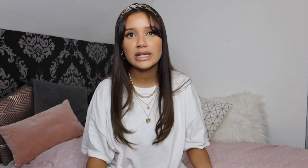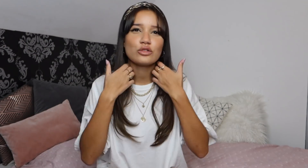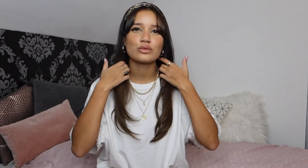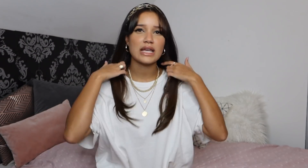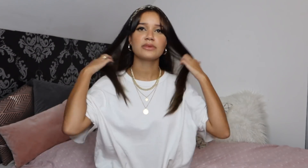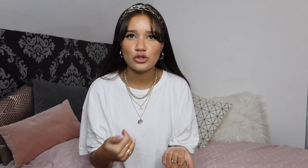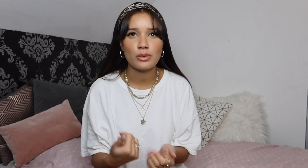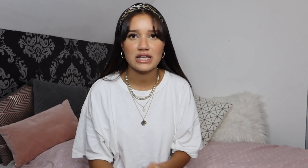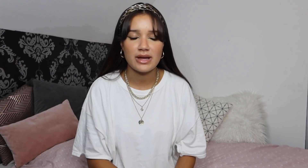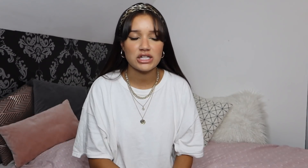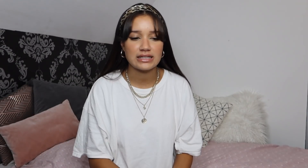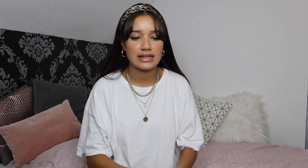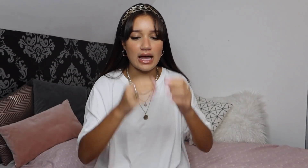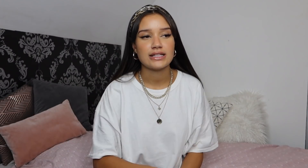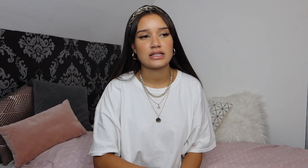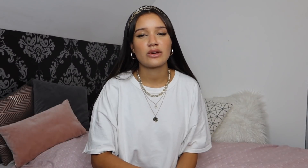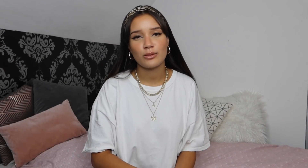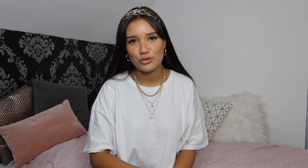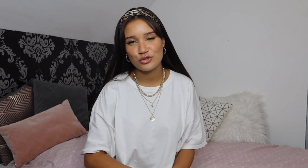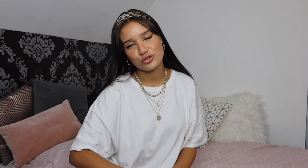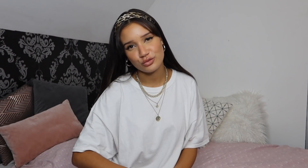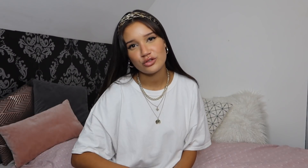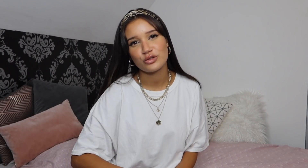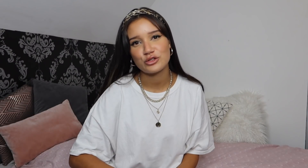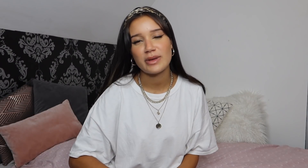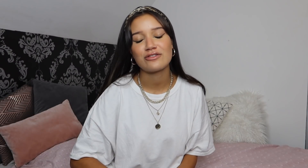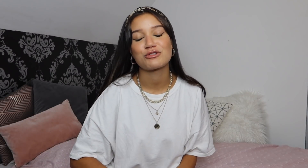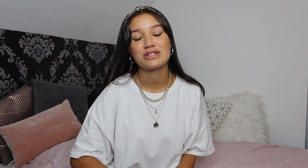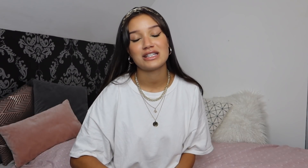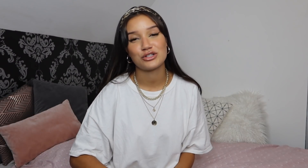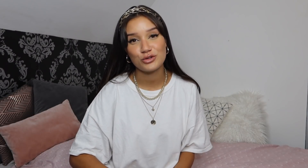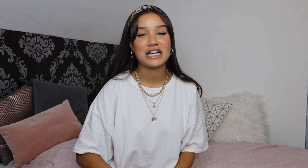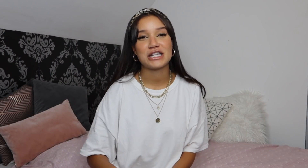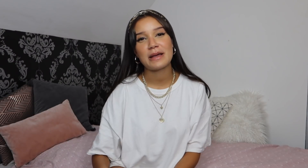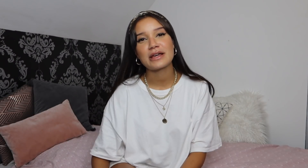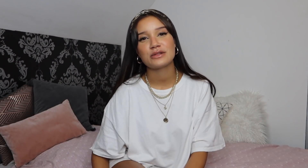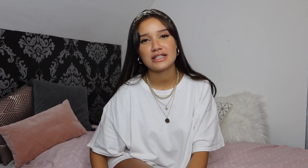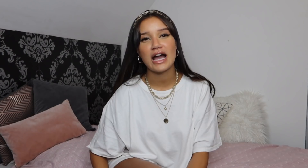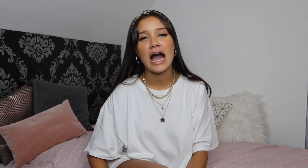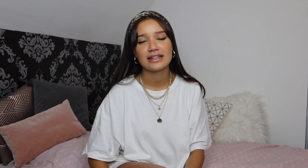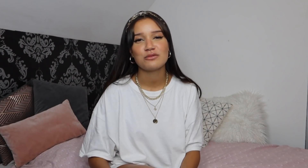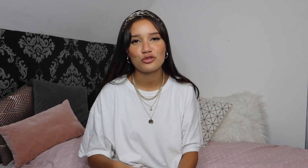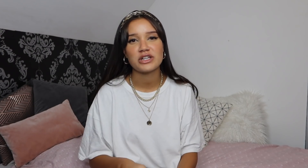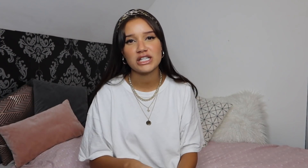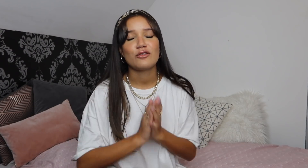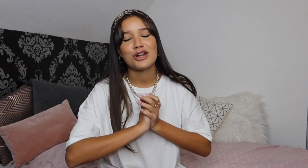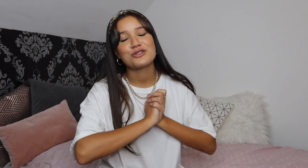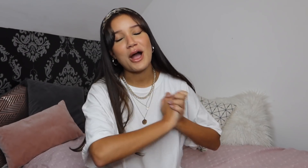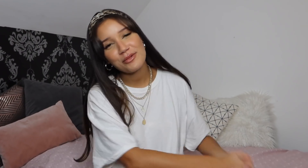le concept, comment ça marche, etc. Et ça c'est vraiment cool, je suis contente. En une semaine franchement c'était chaud, j'ai quand même réussi à atteindre mon objectif. Voilà, je suis un peu